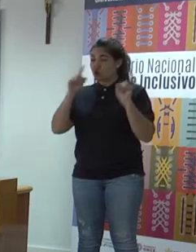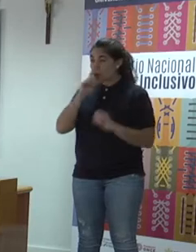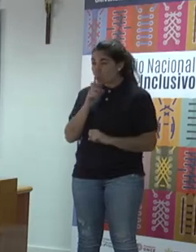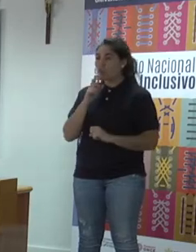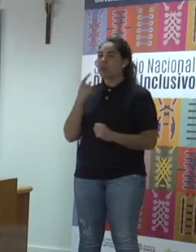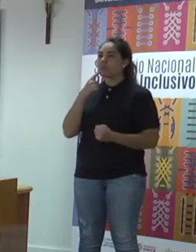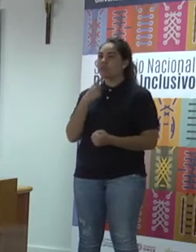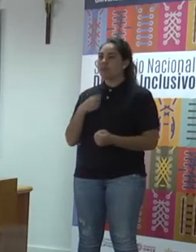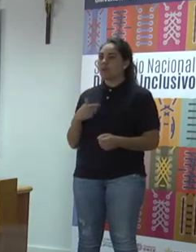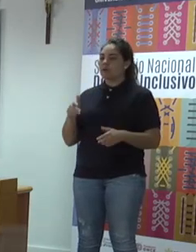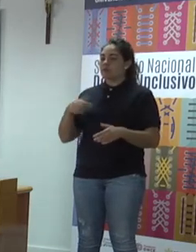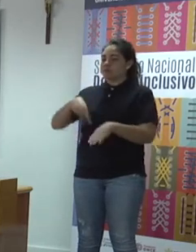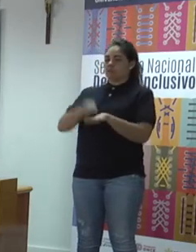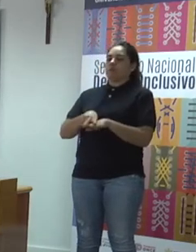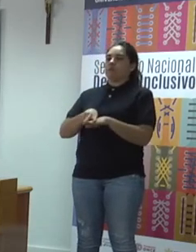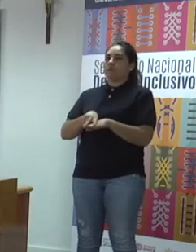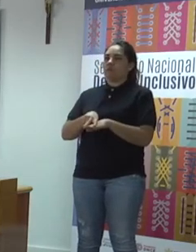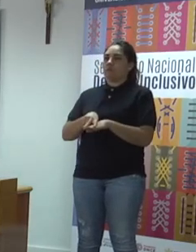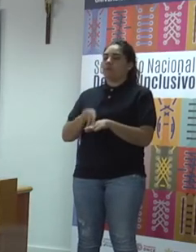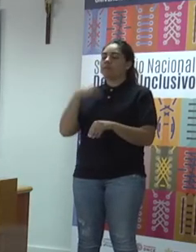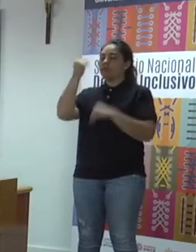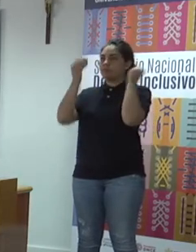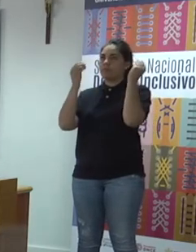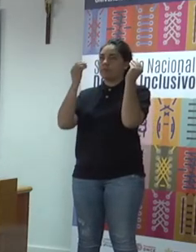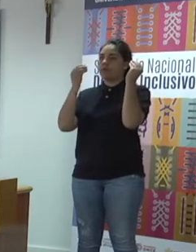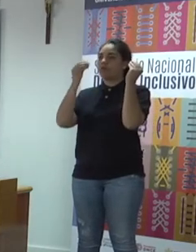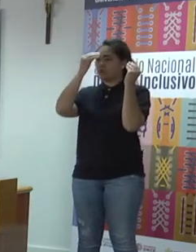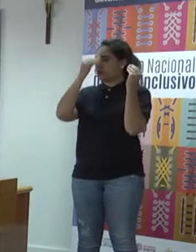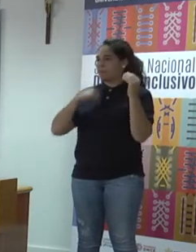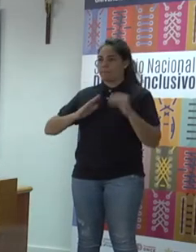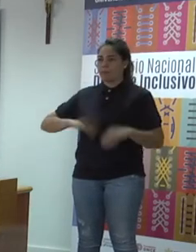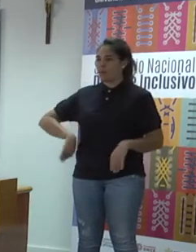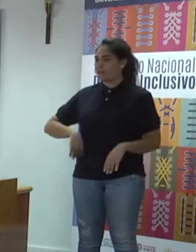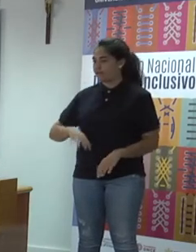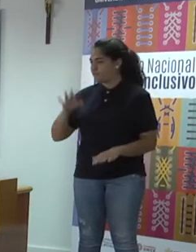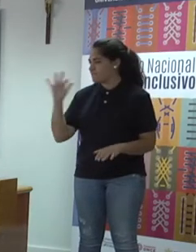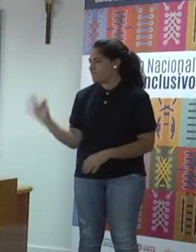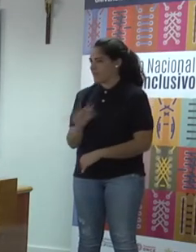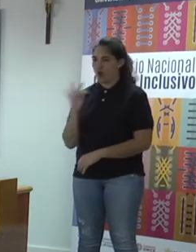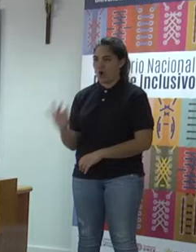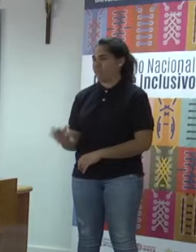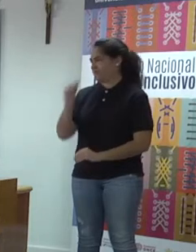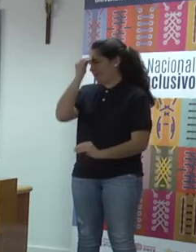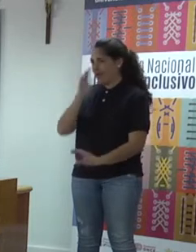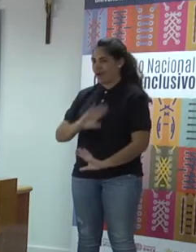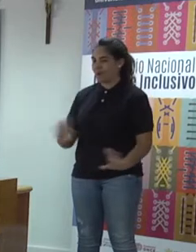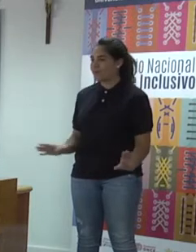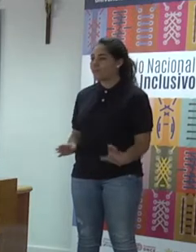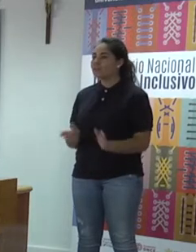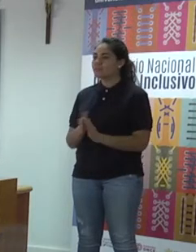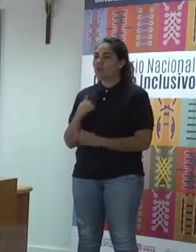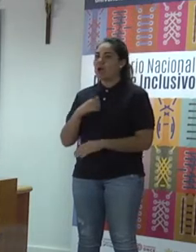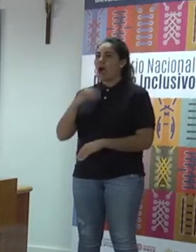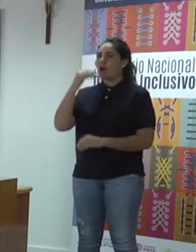por así decirlo, sin poder moverme y decir, pues yo creo que esto va a ser una paraplegia. ¿Sabes? O sea, ya allí dando